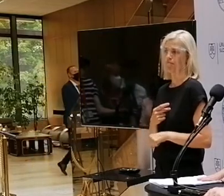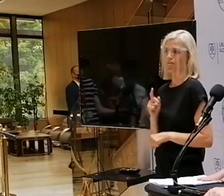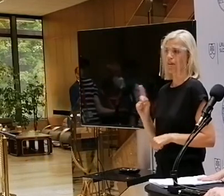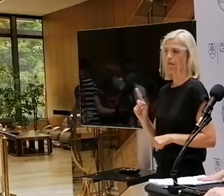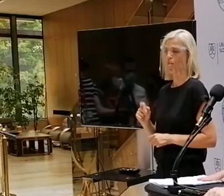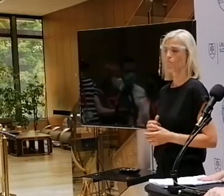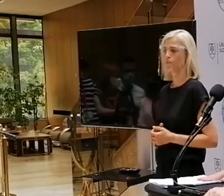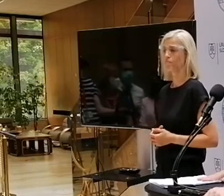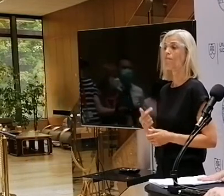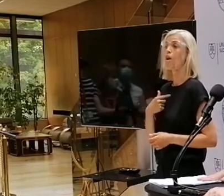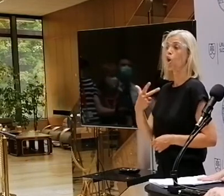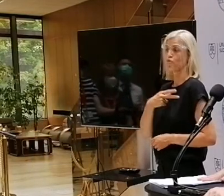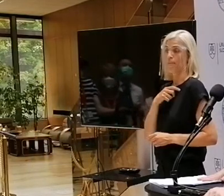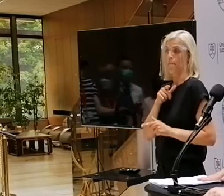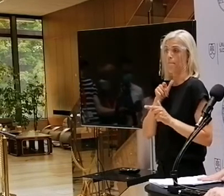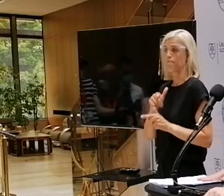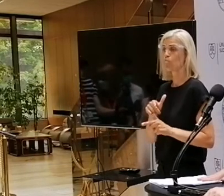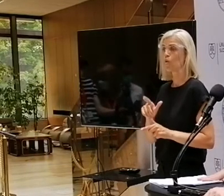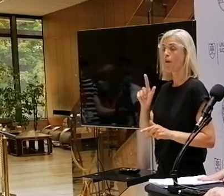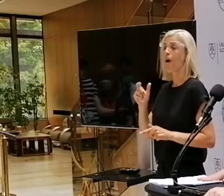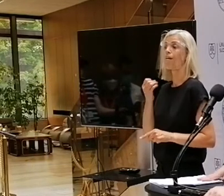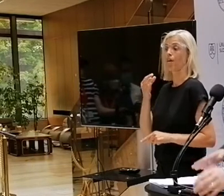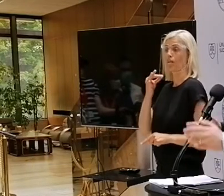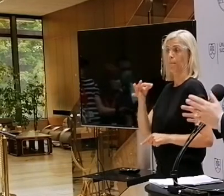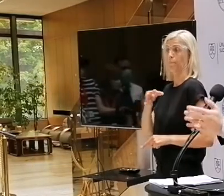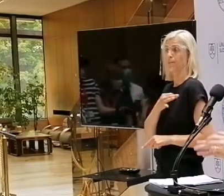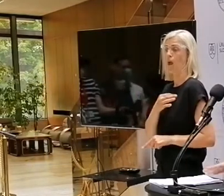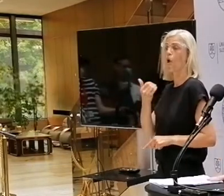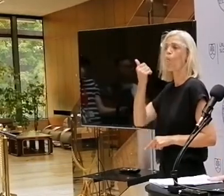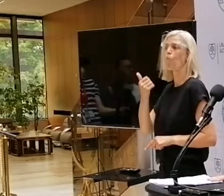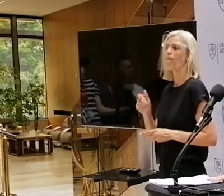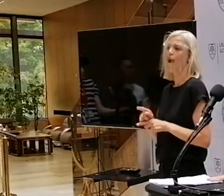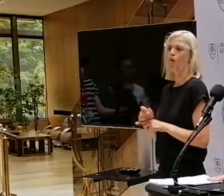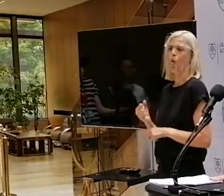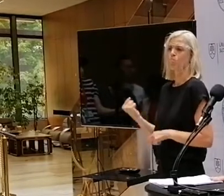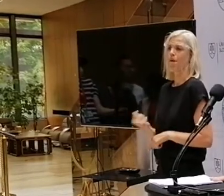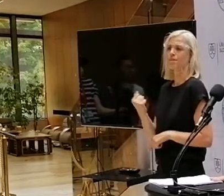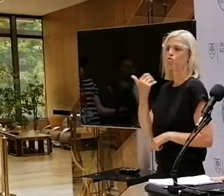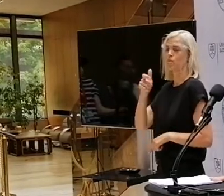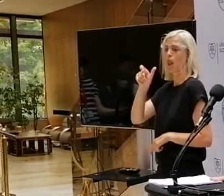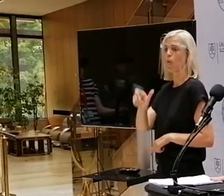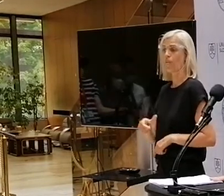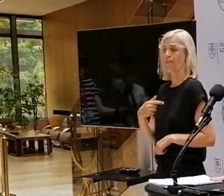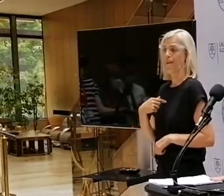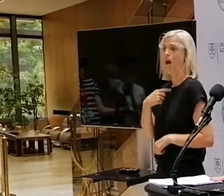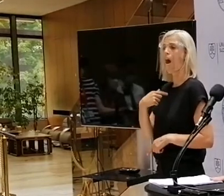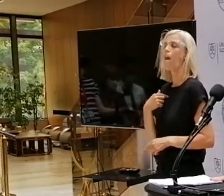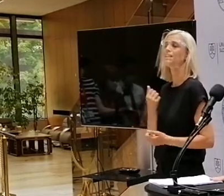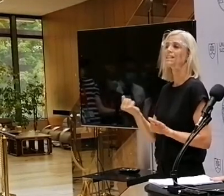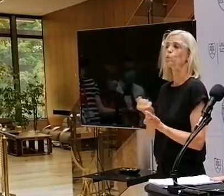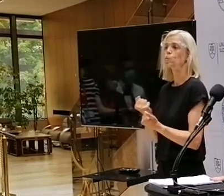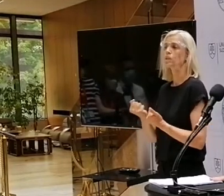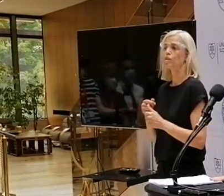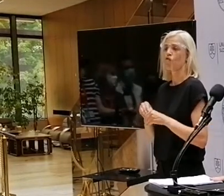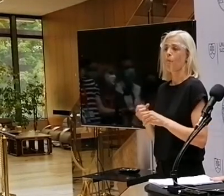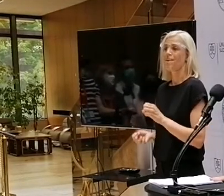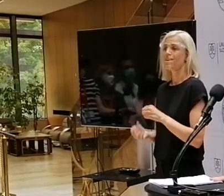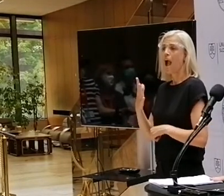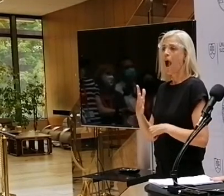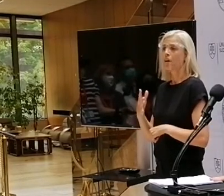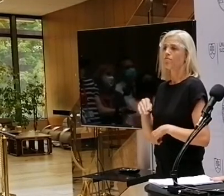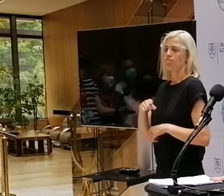očkovanie podporujem a keď sa ma pýtajú ľudia, bežní občania, tak im hovorím tú našu skúsenosť z jary zo